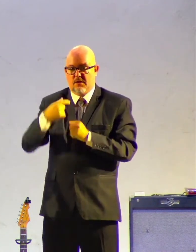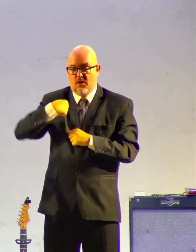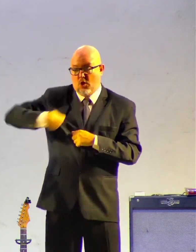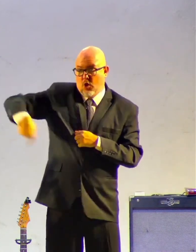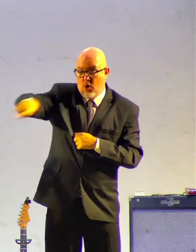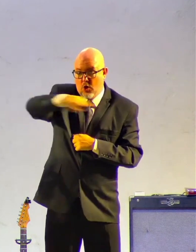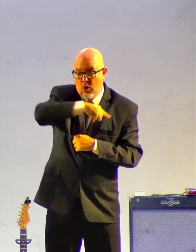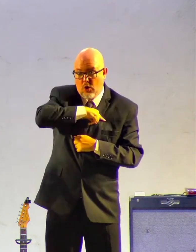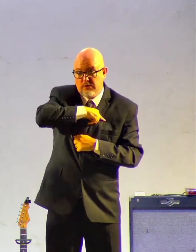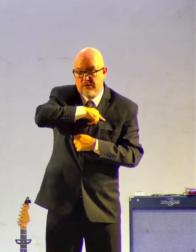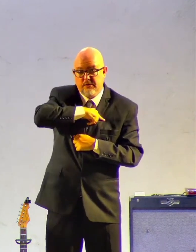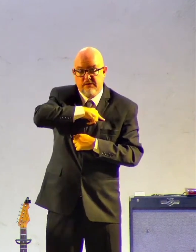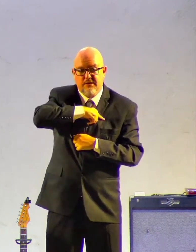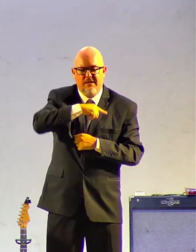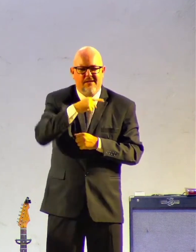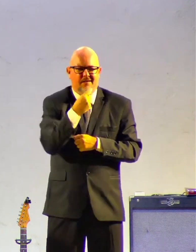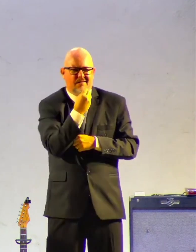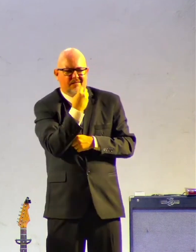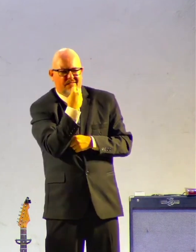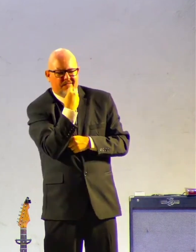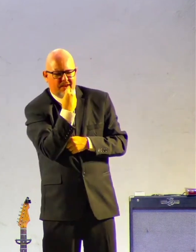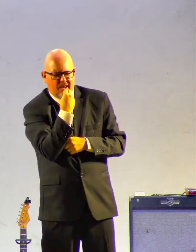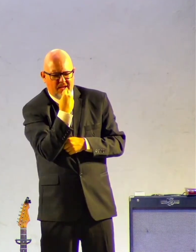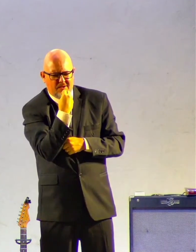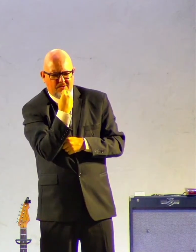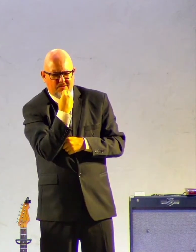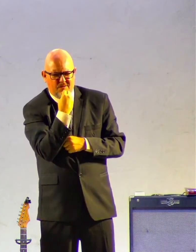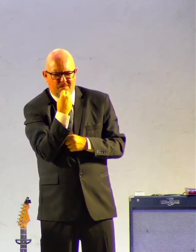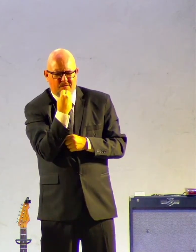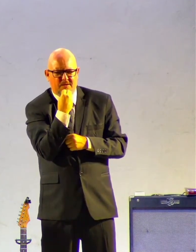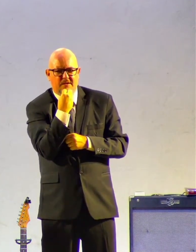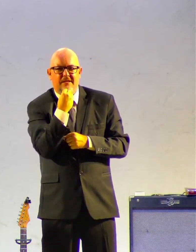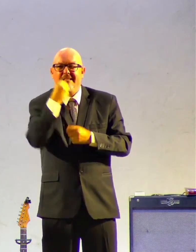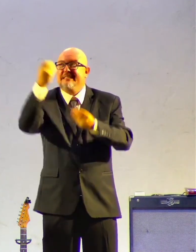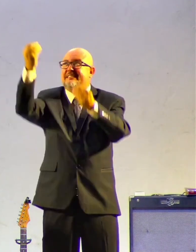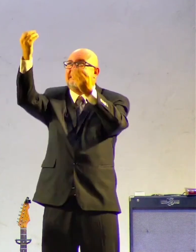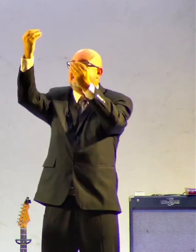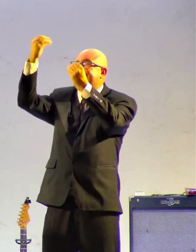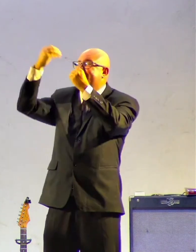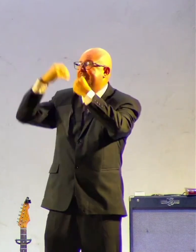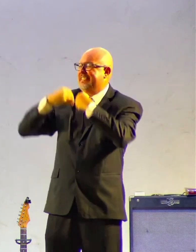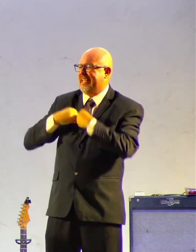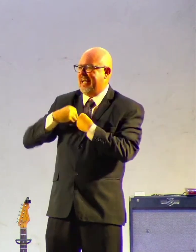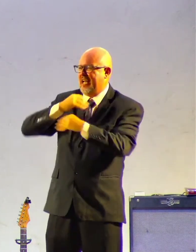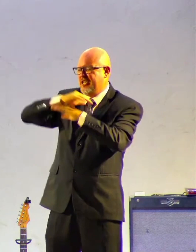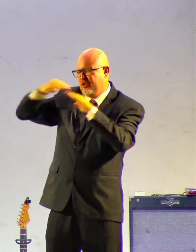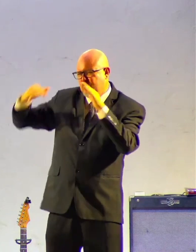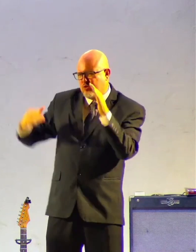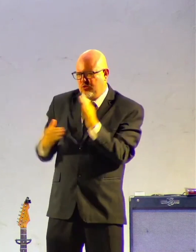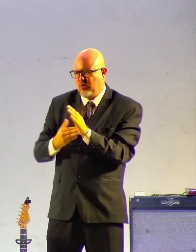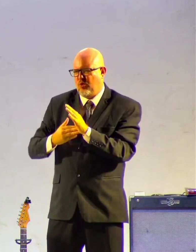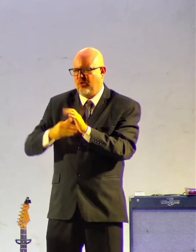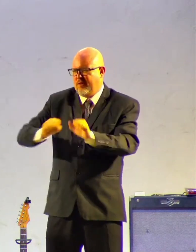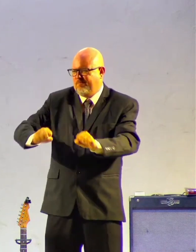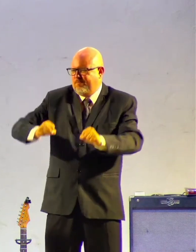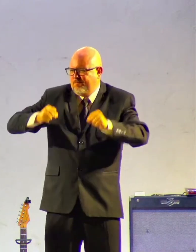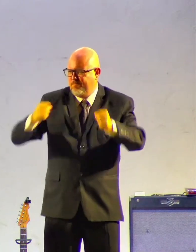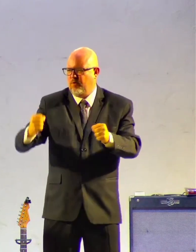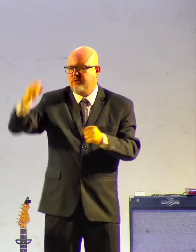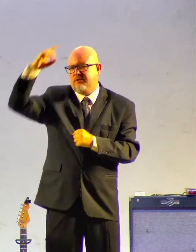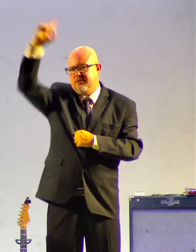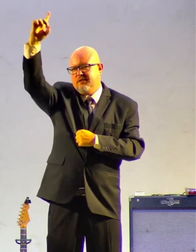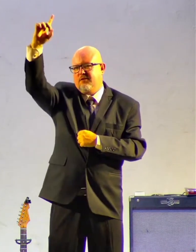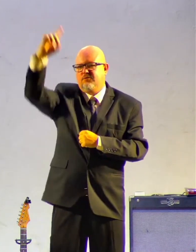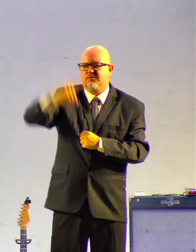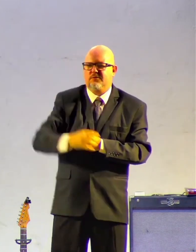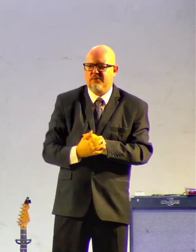eu, frágeis vasos de barro, sejamos tomados de toda a plenitude de